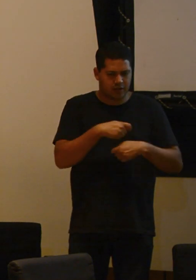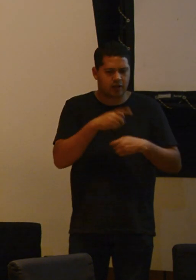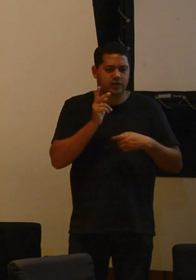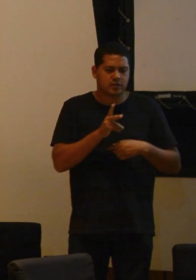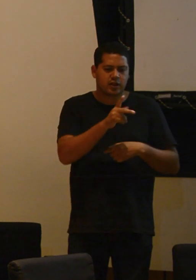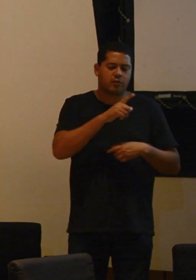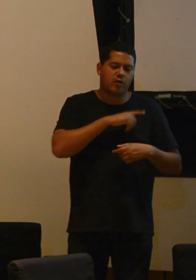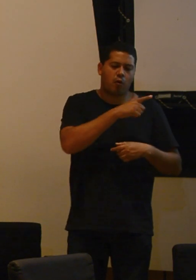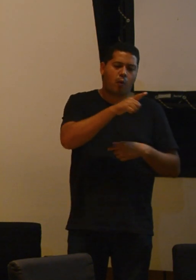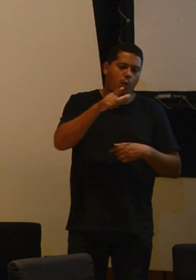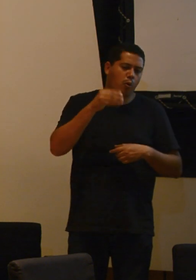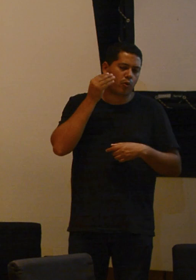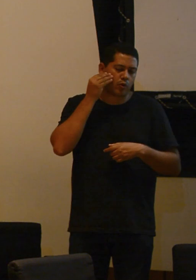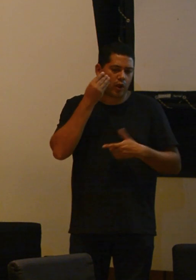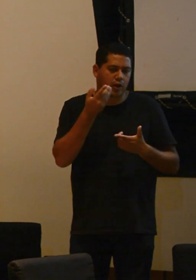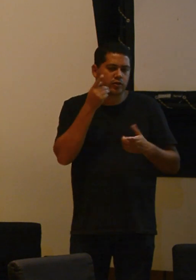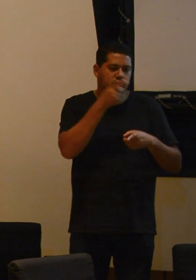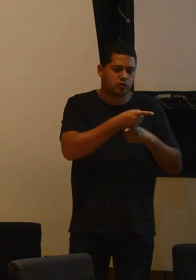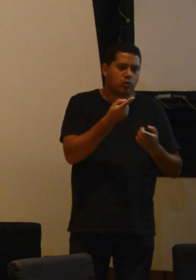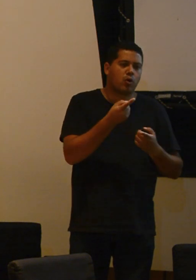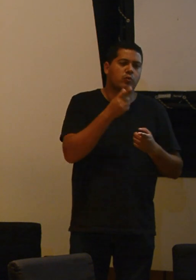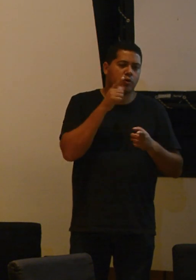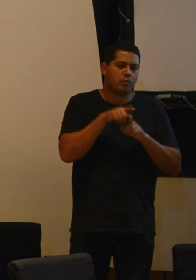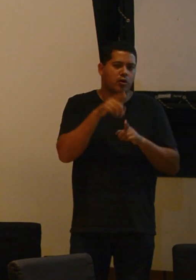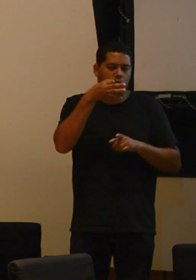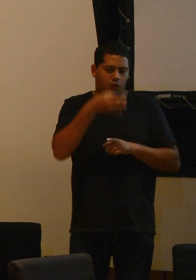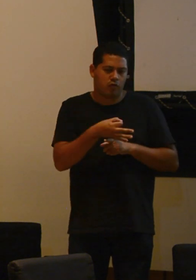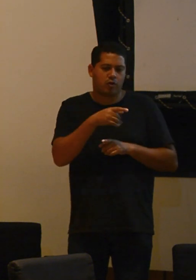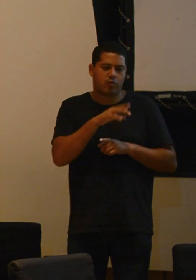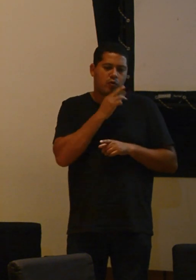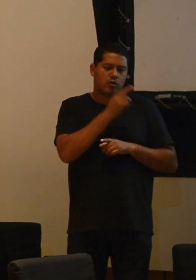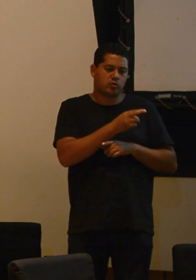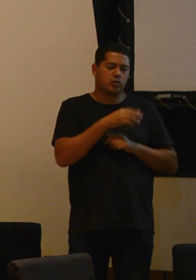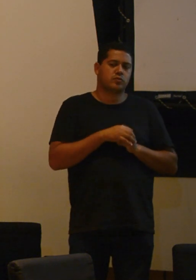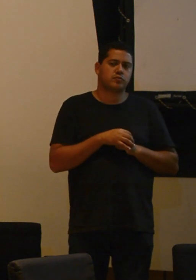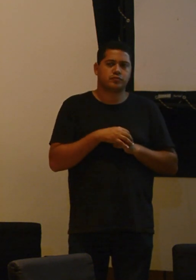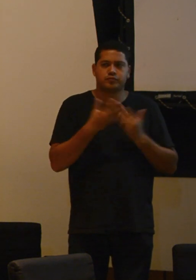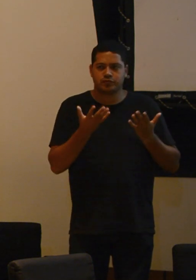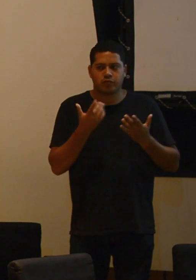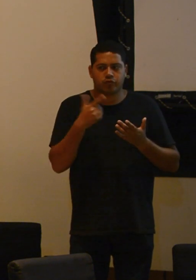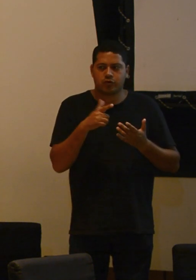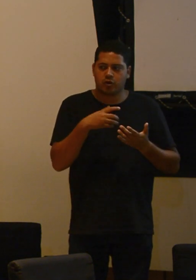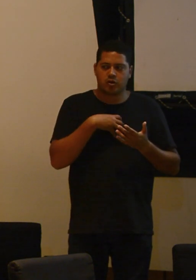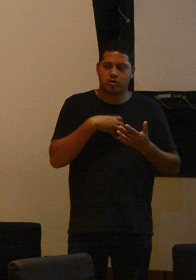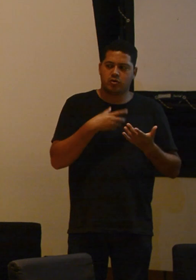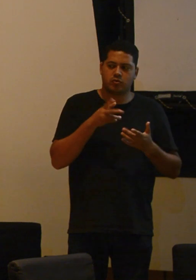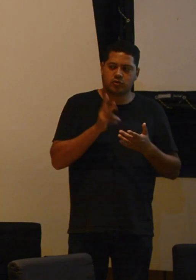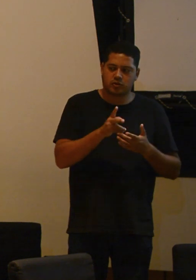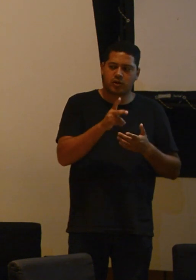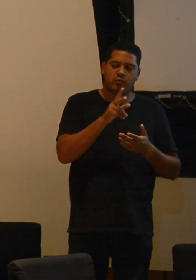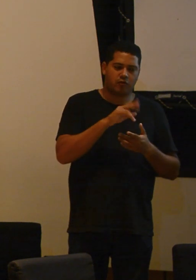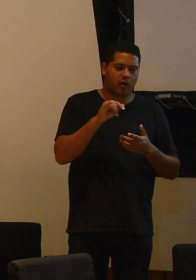ter outros testes que verifiquem, que confirmem aqueles resultados. Então, não tem jeito, sempre vai